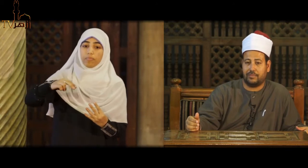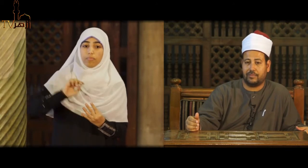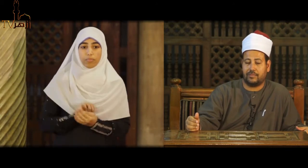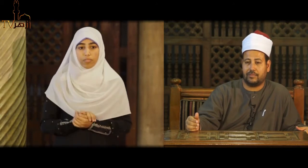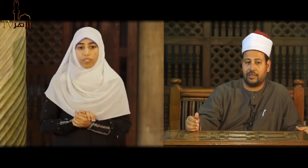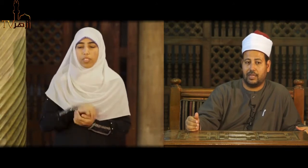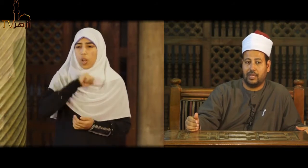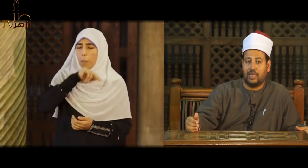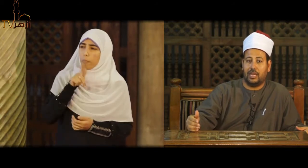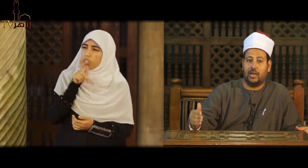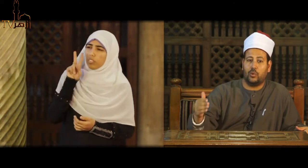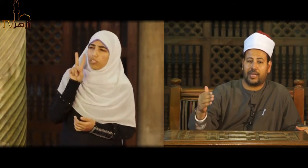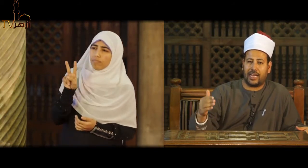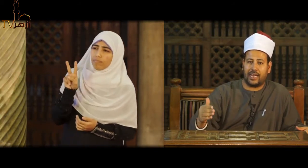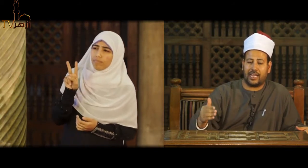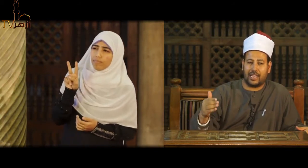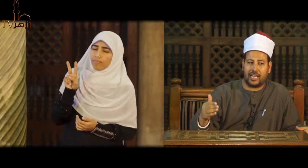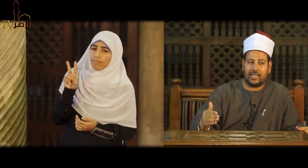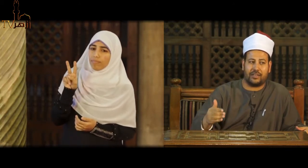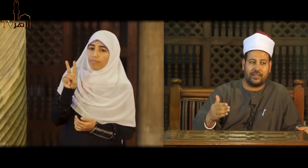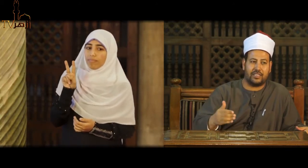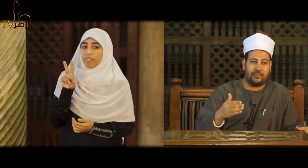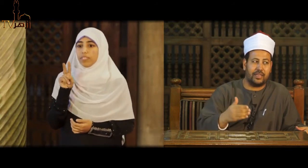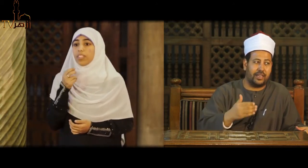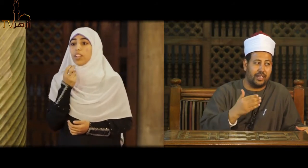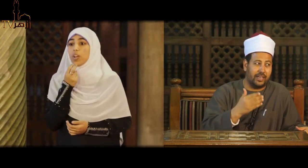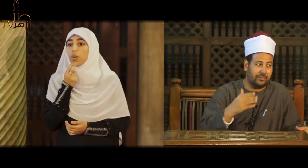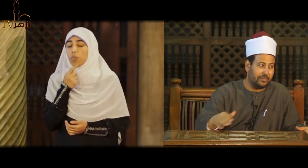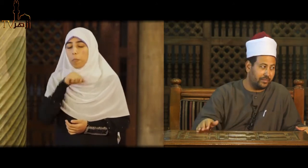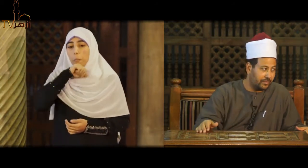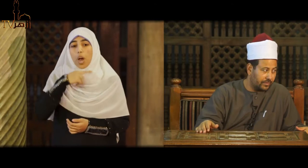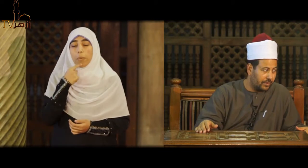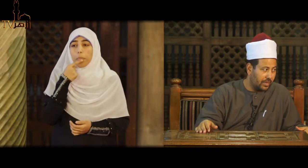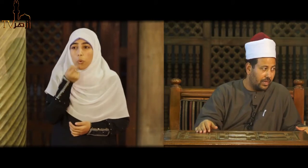وسلم: لو كان ذلك في سبيل الله.